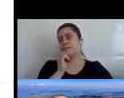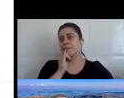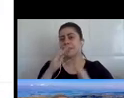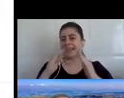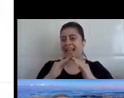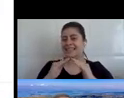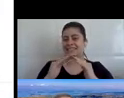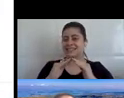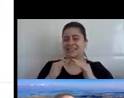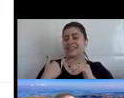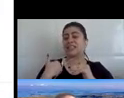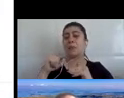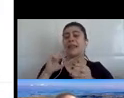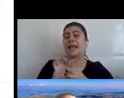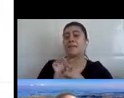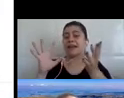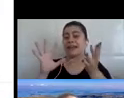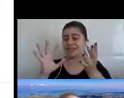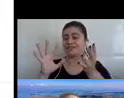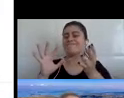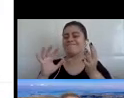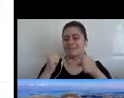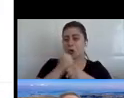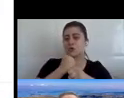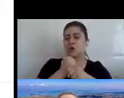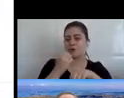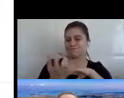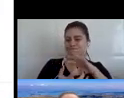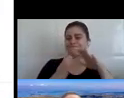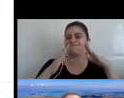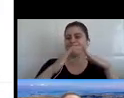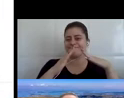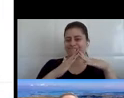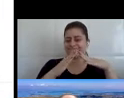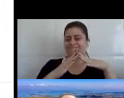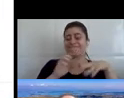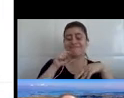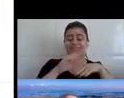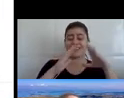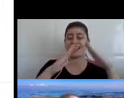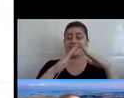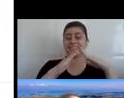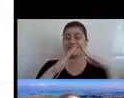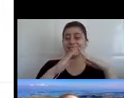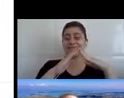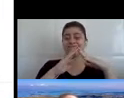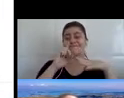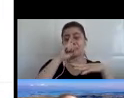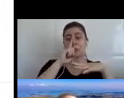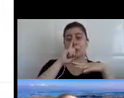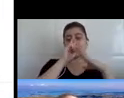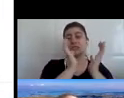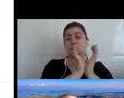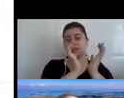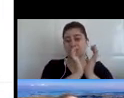distribuem massivamente sobre o território do DF, onde as condições de habitabilidade são bastante precárias. Então, a